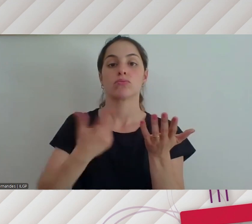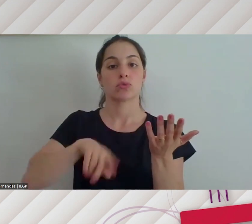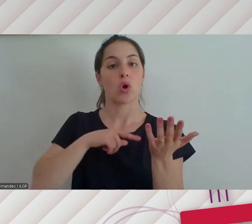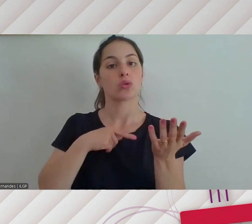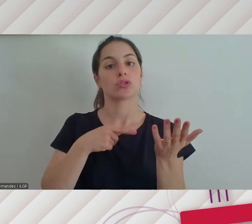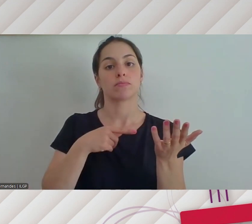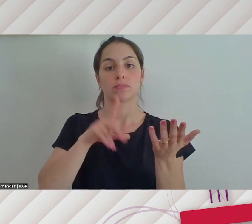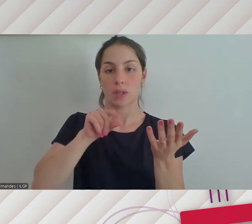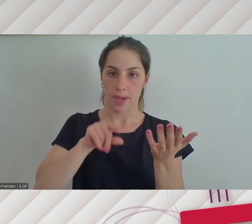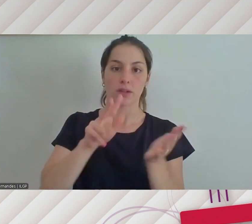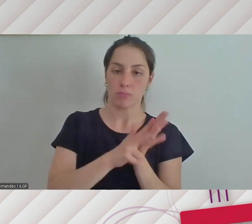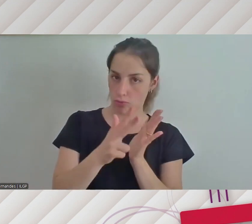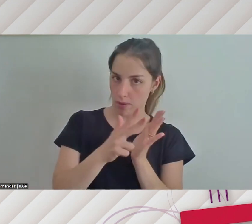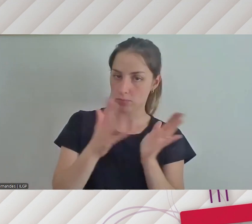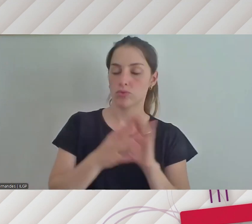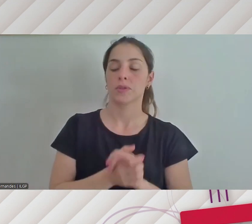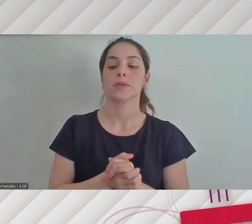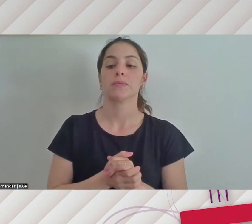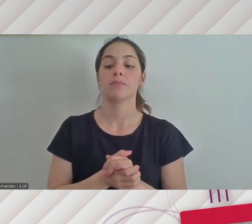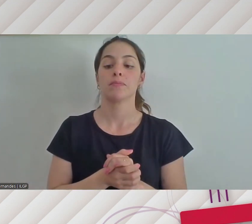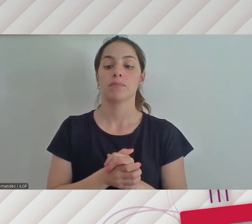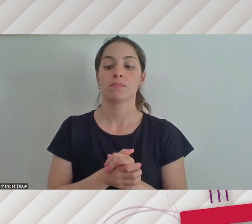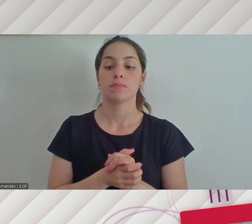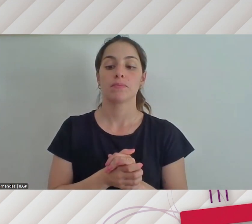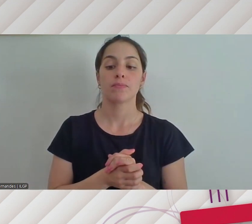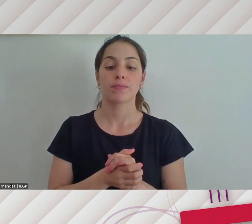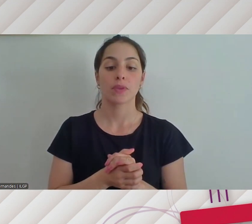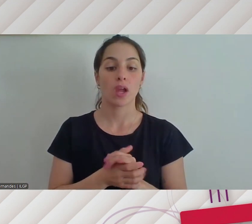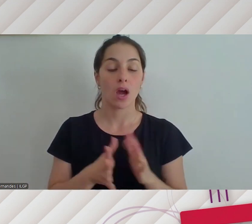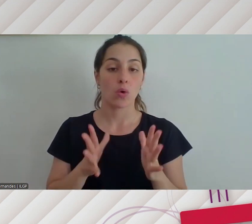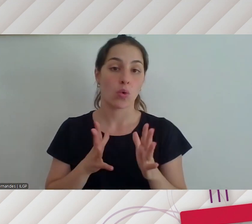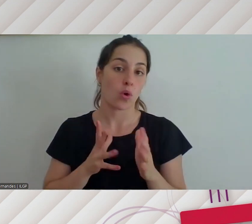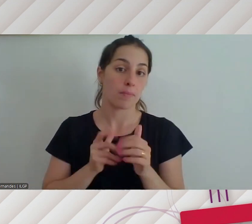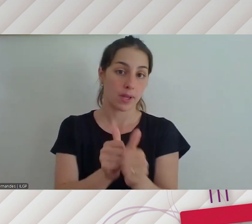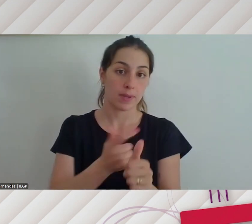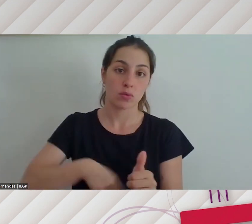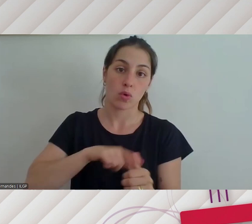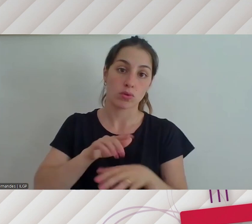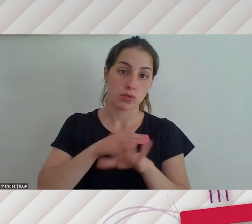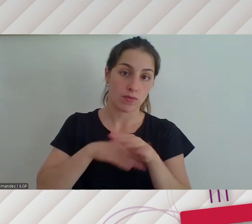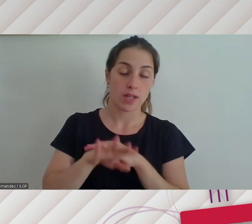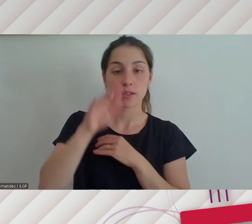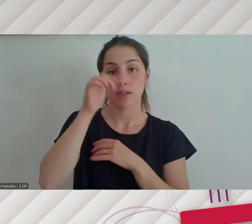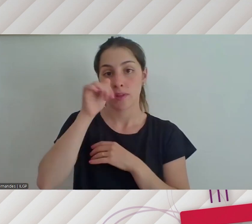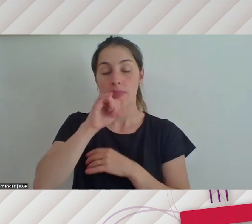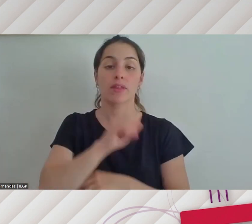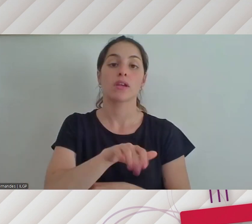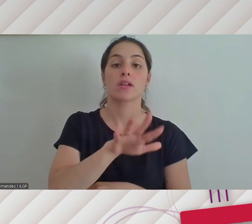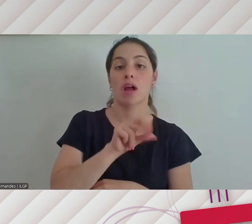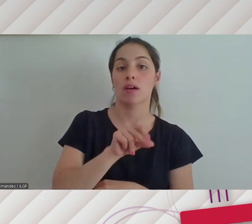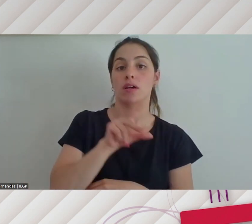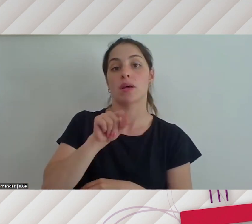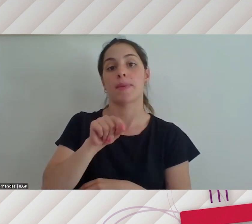E o acompanhamento que fizemos da atividade do INA e do atual Conselho Diretivo não